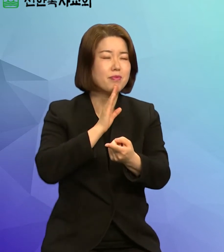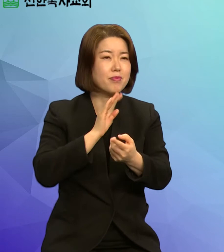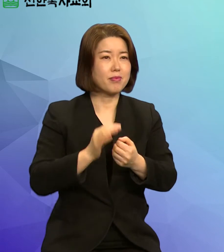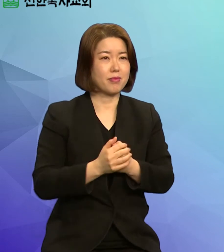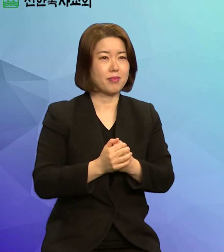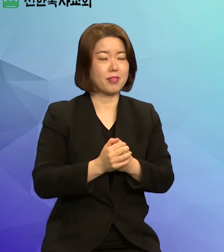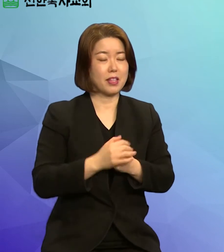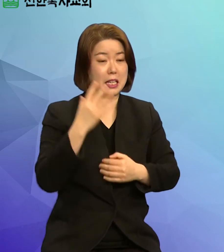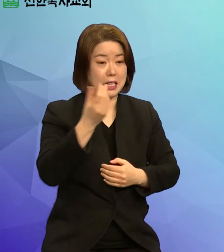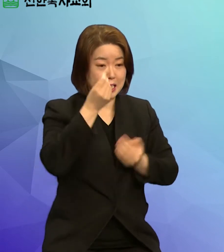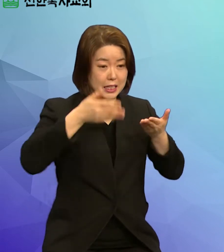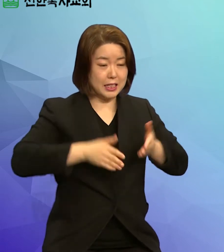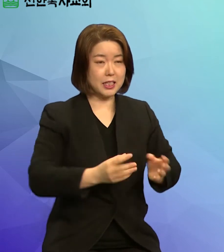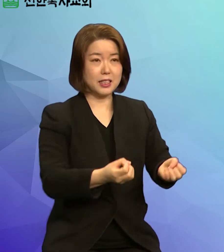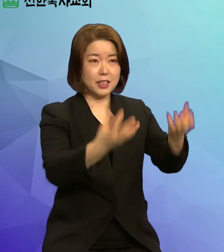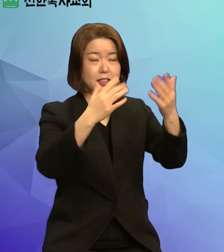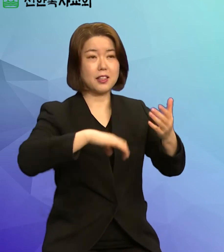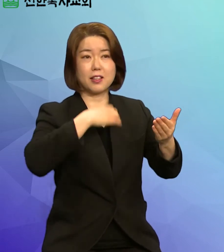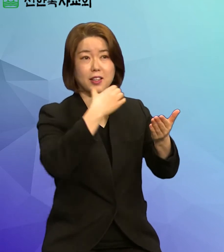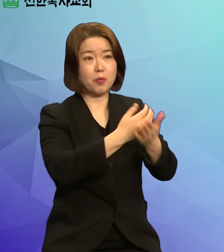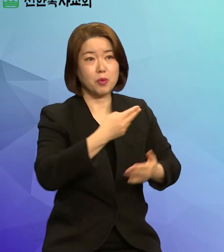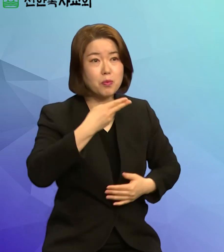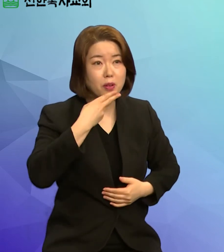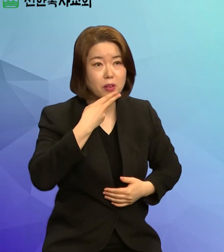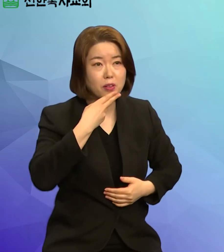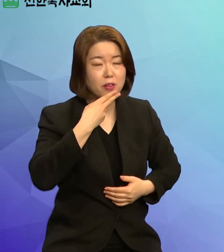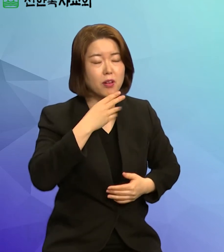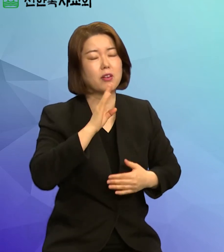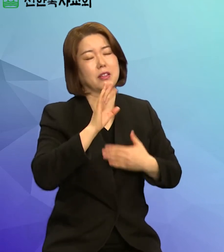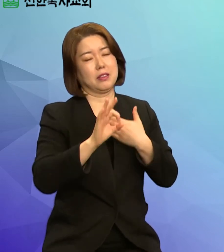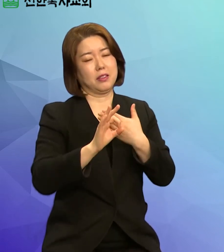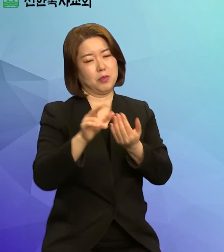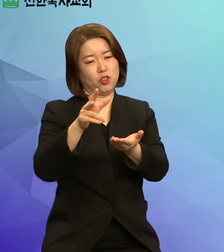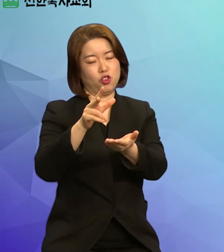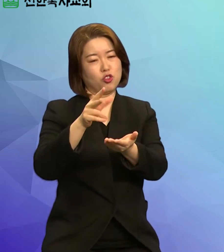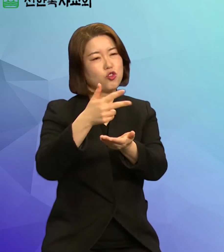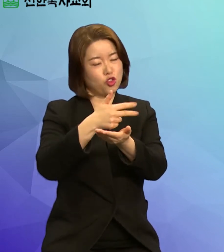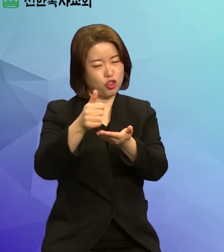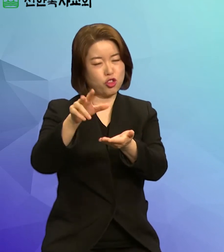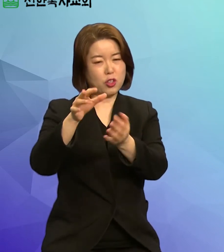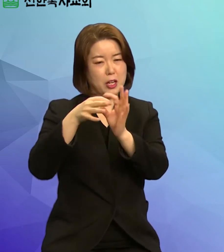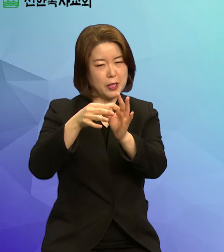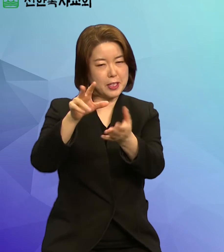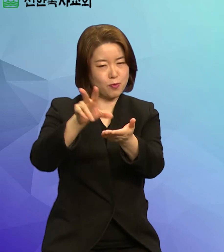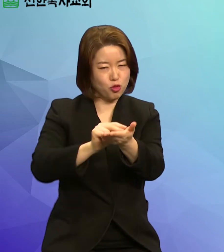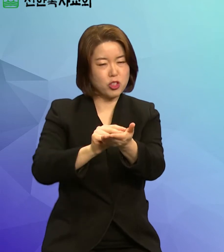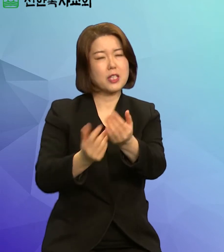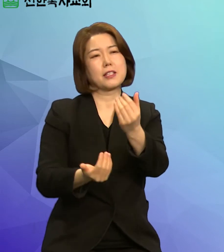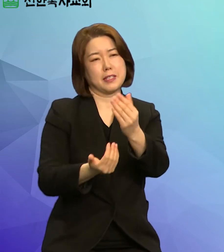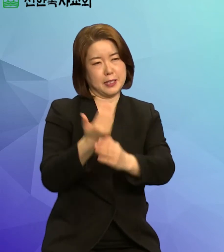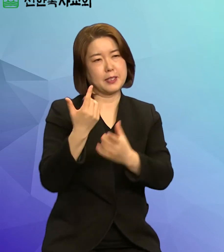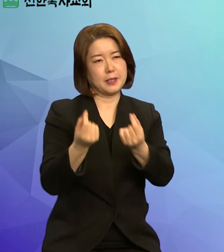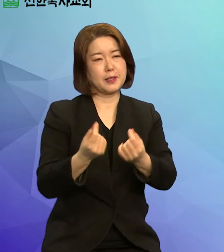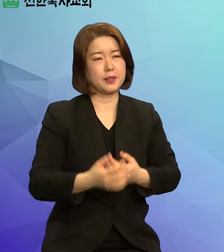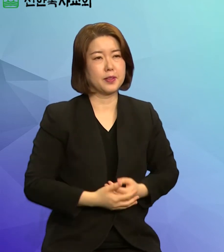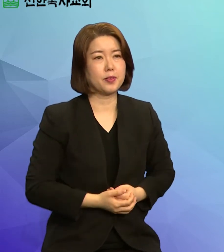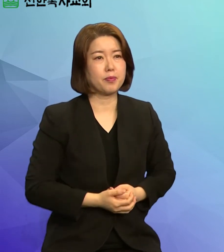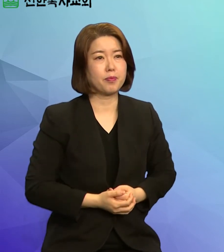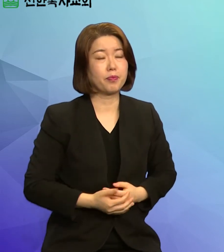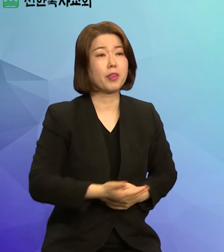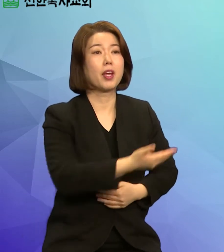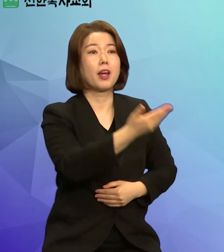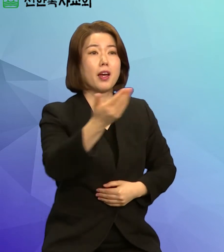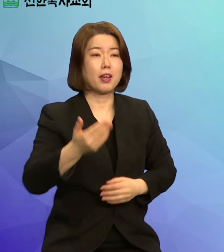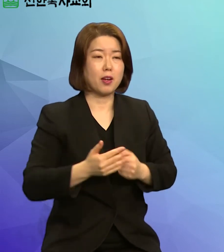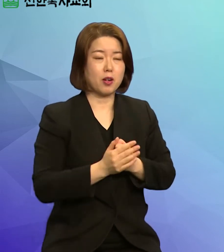성탄절이 감동이 없다면 주님과의 관계에 문제가 심각하게 생긴 겁니다. 여러분,